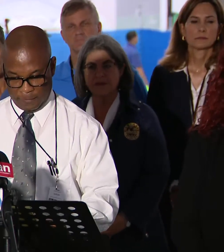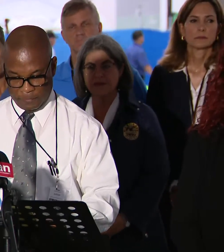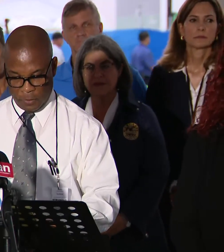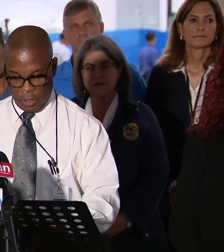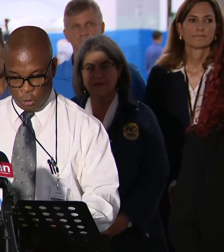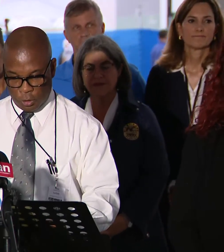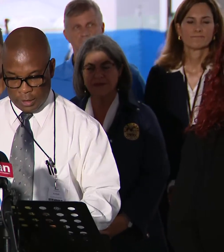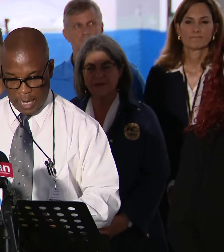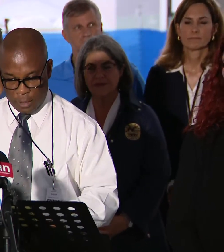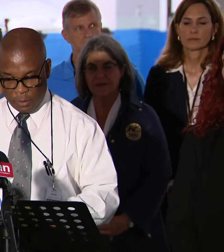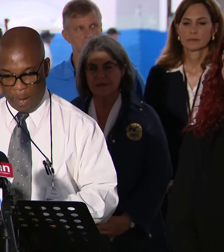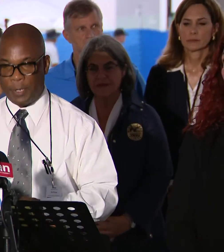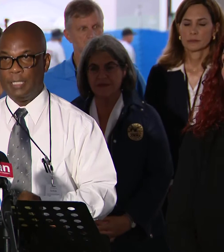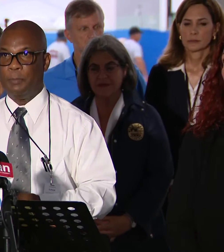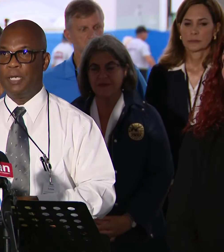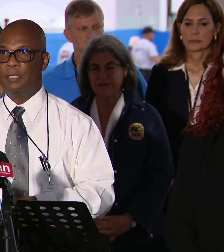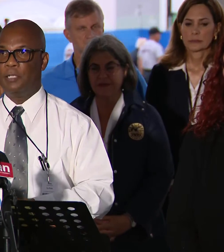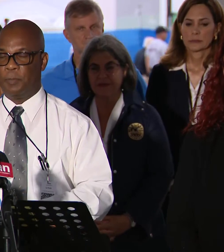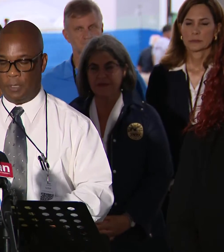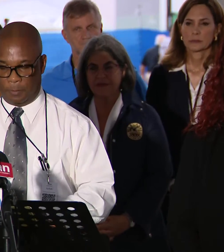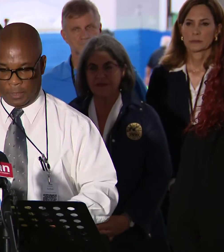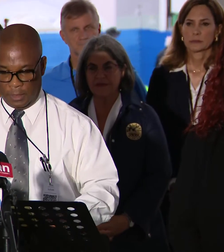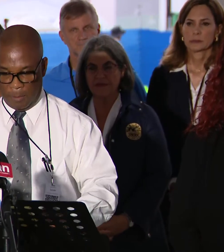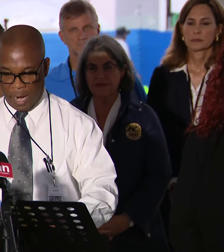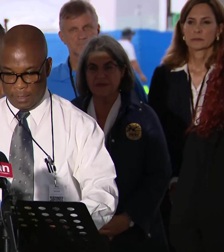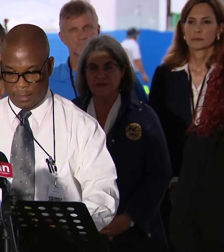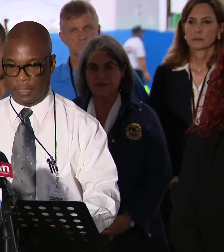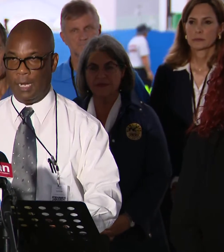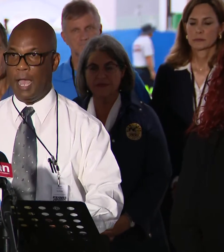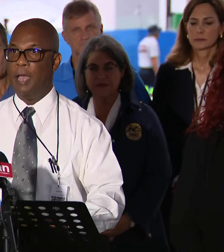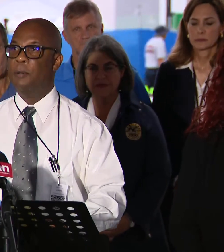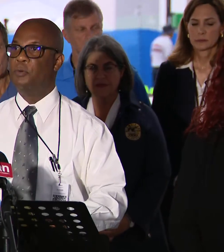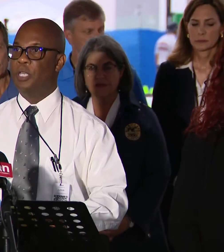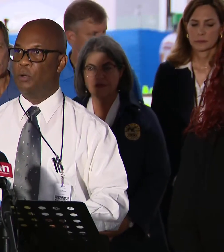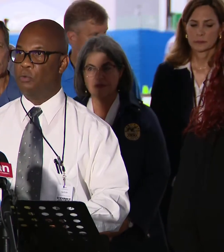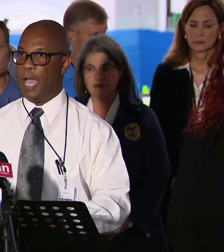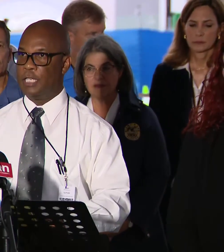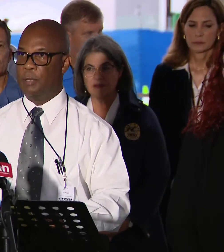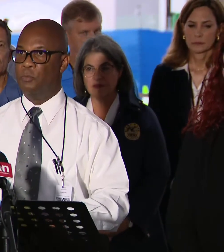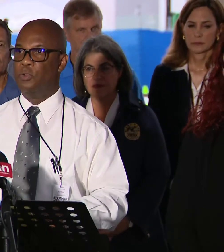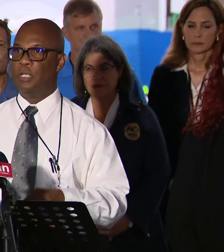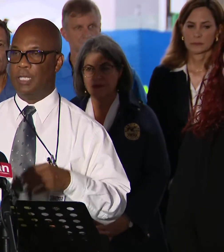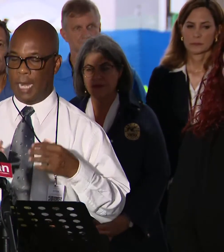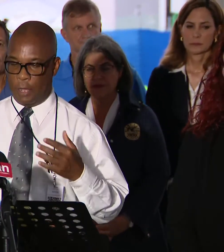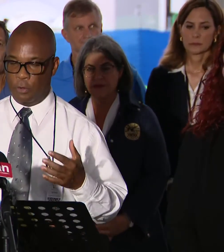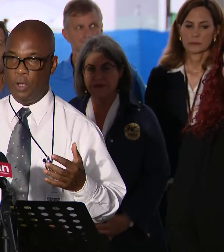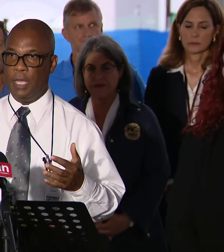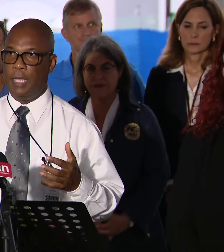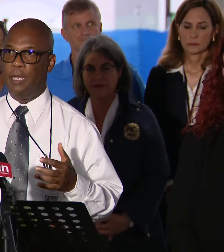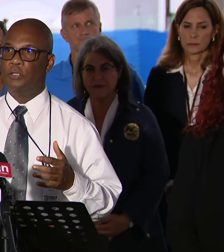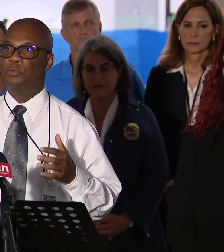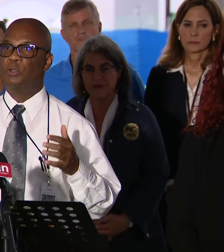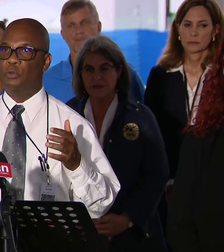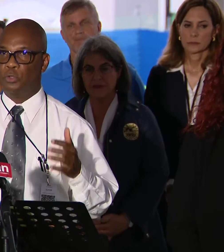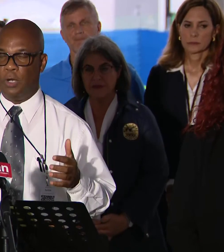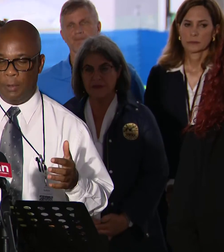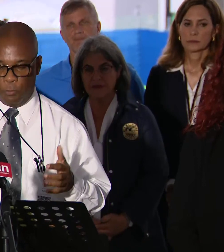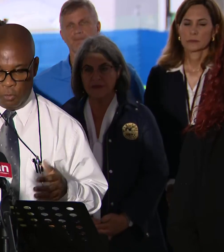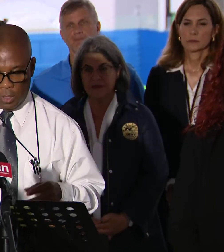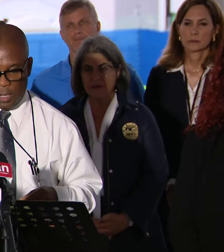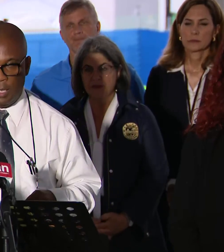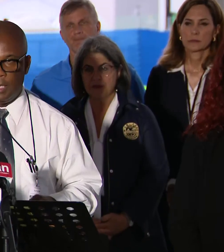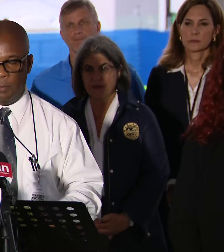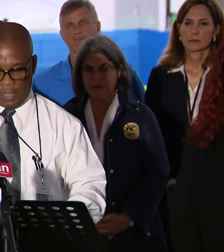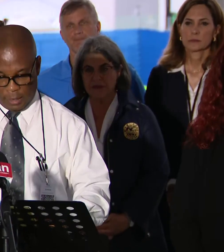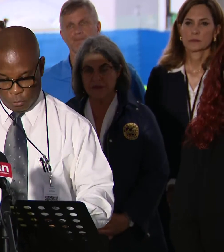miamidade.gov/hurricane. Je dis à nous apprécier la présence du président Biden qui était là pour encourager les gens qui sont là et ensuite consoler